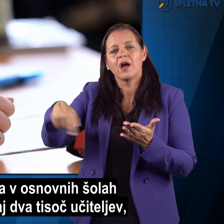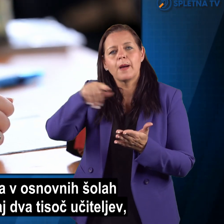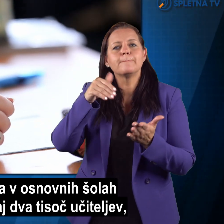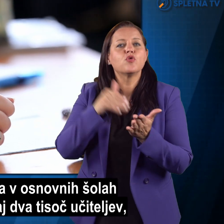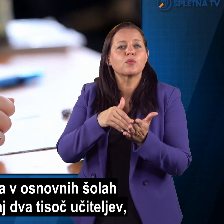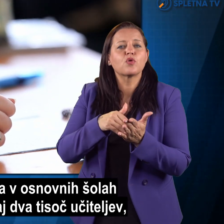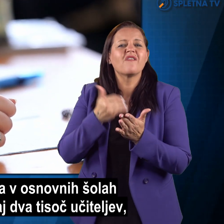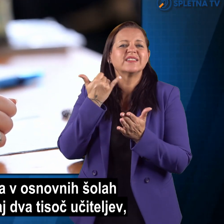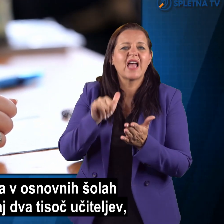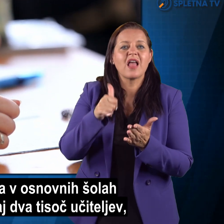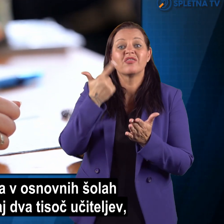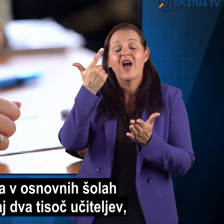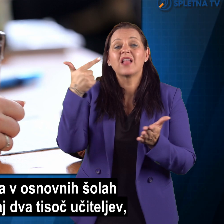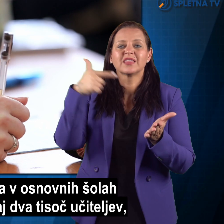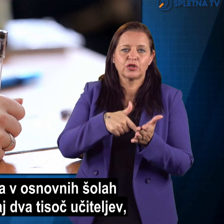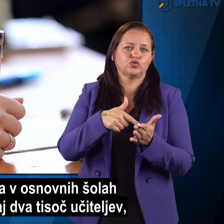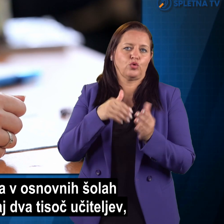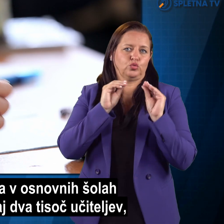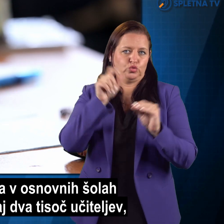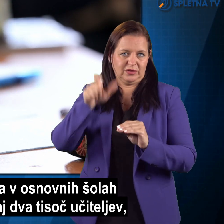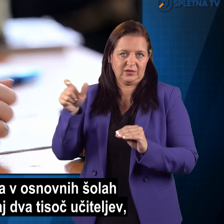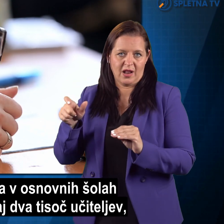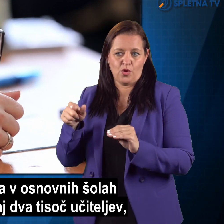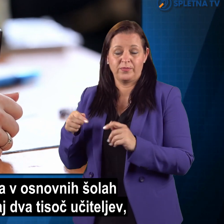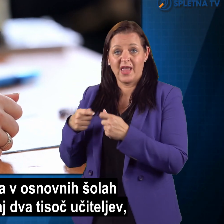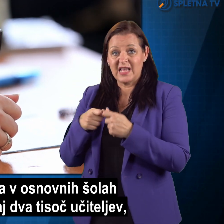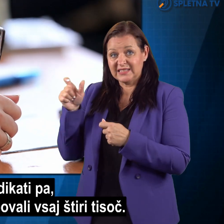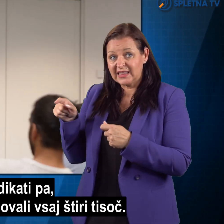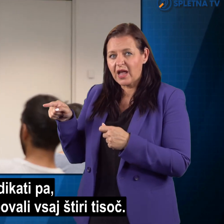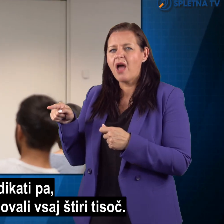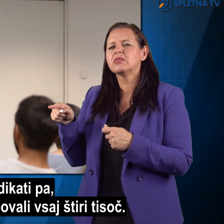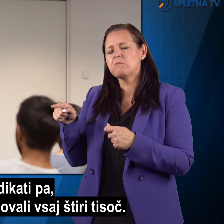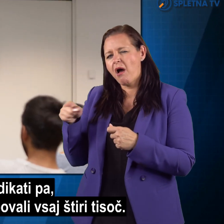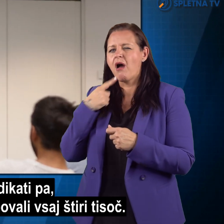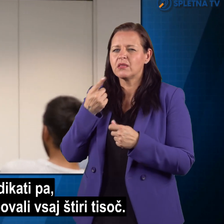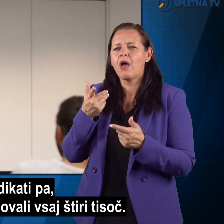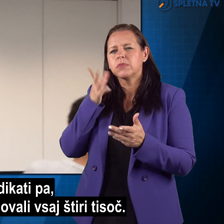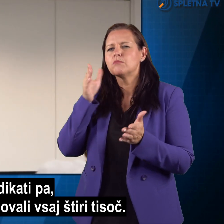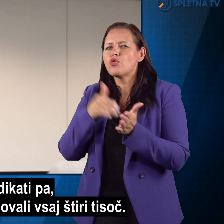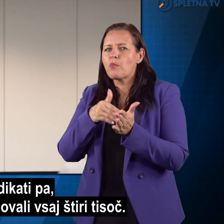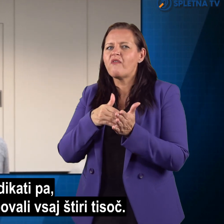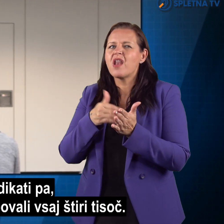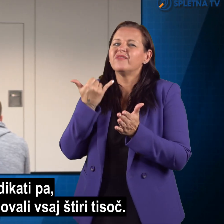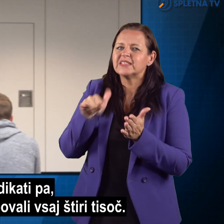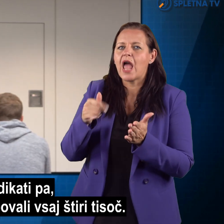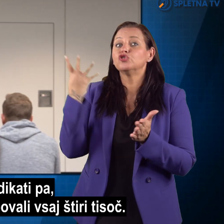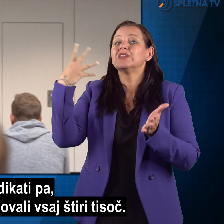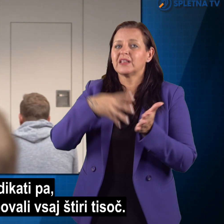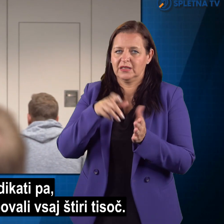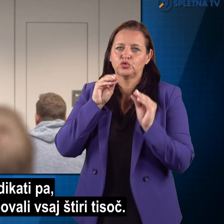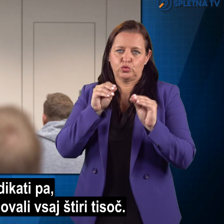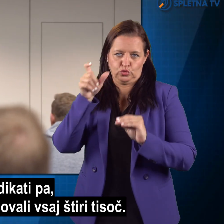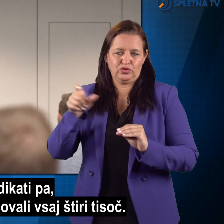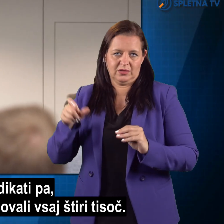Opozarjajo, da v osnovnih šolah potrebujejo vsaj 2000 učiteljev, sindikati pa, da bi jih potrebovali